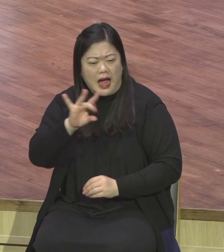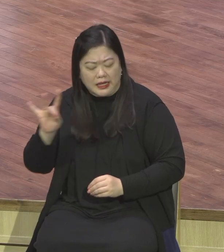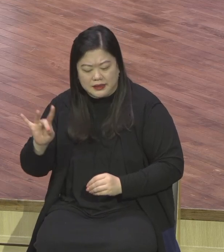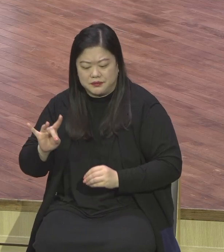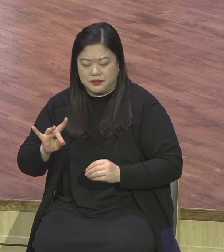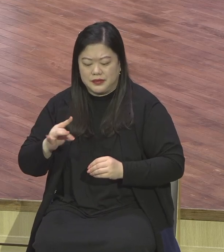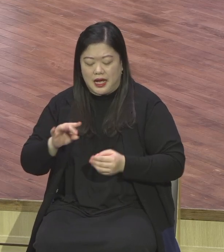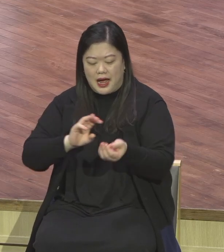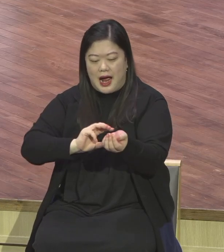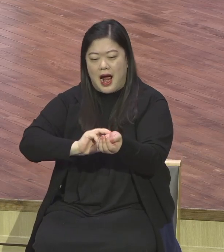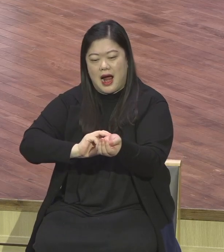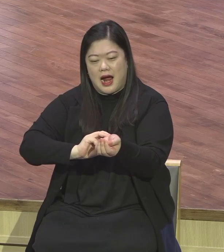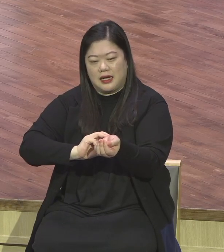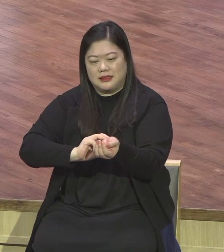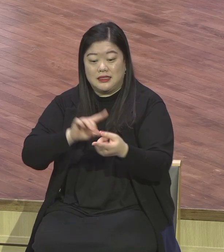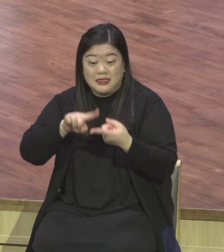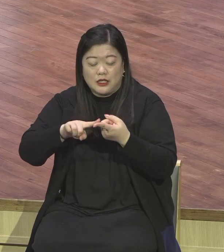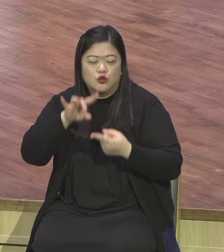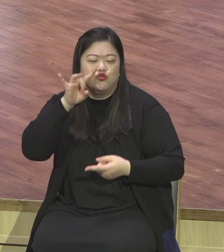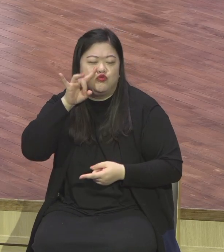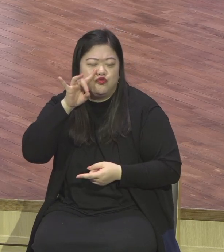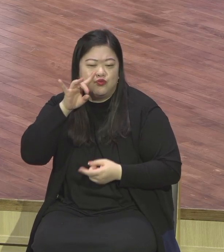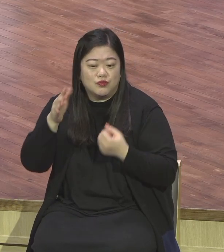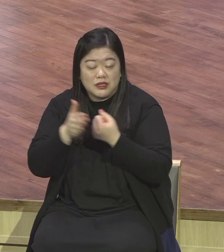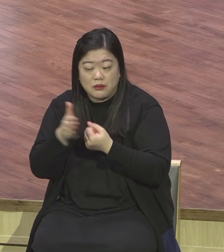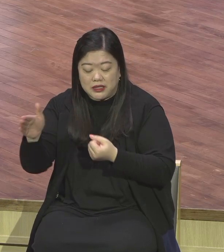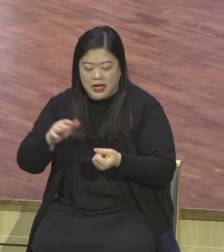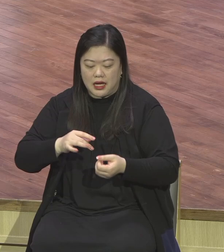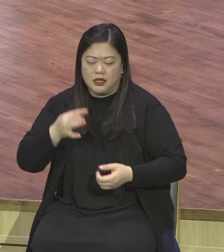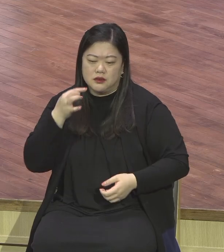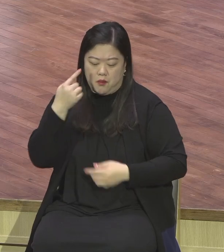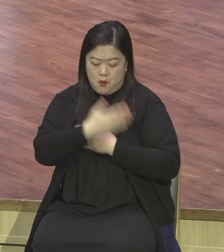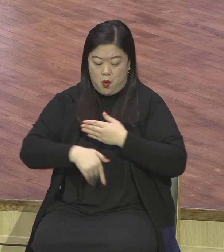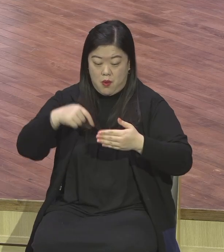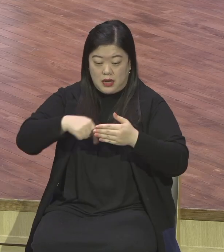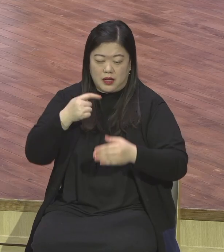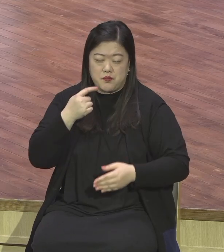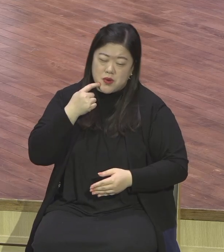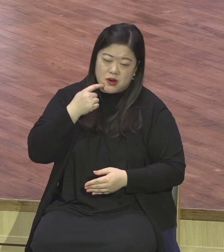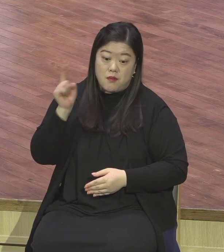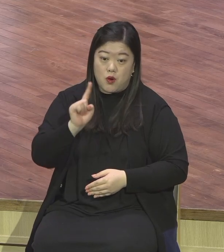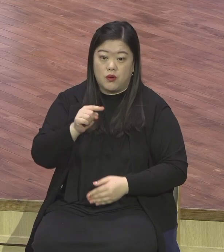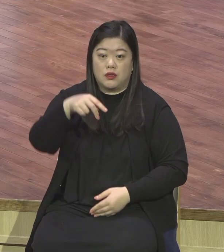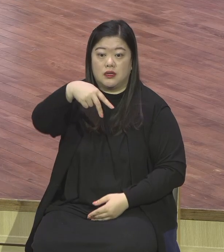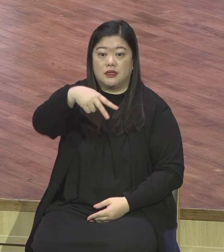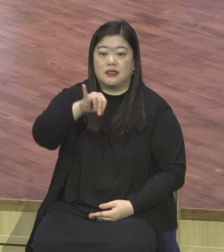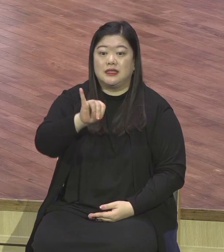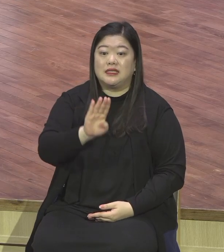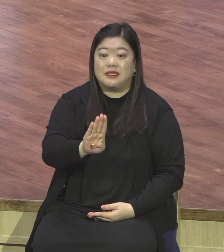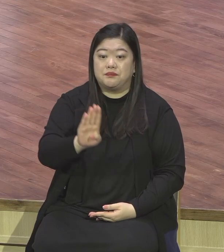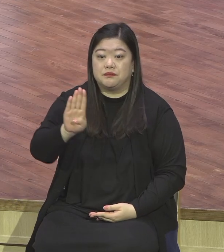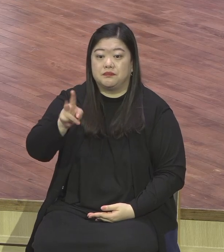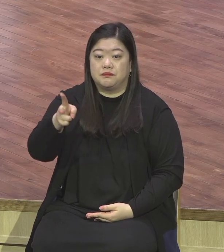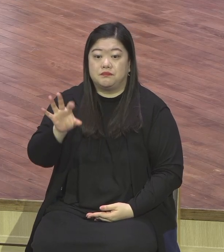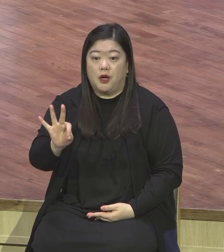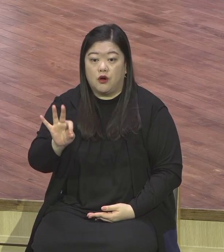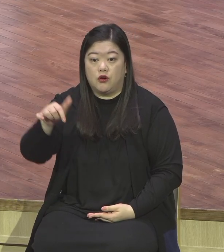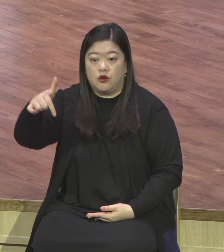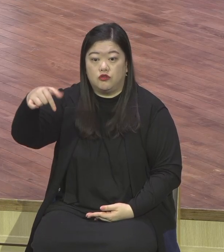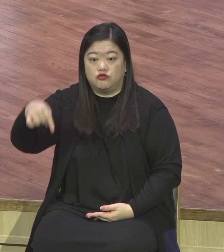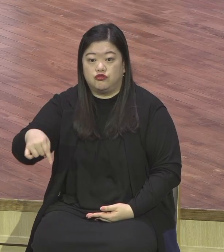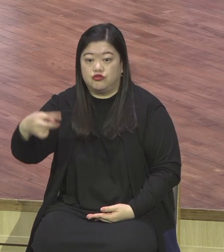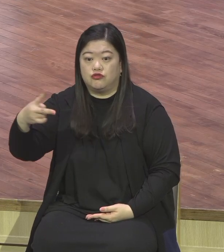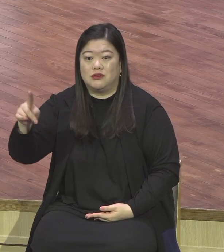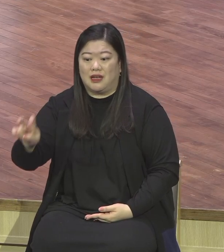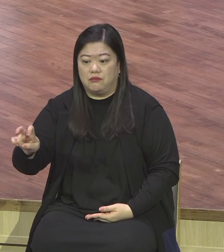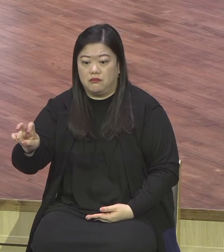한의학에서 독소를 뭐라 그러느냐 십병구담이라 그래요 십병구담 십병구담이